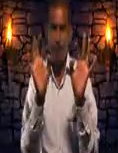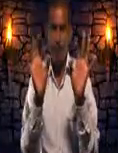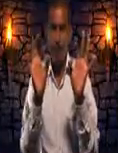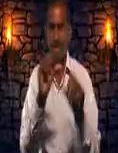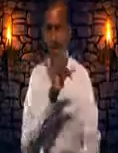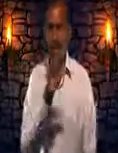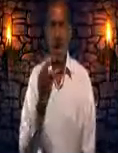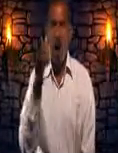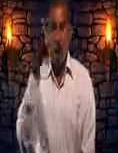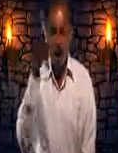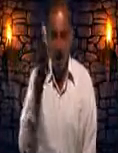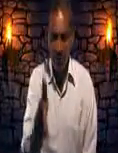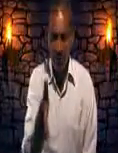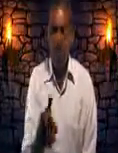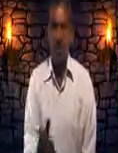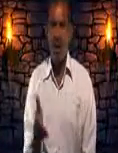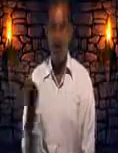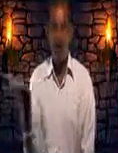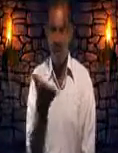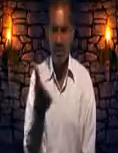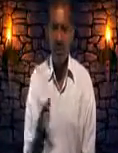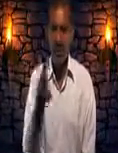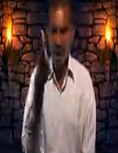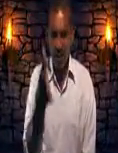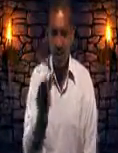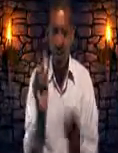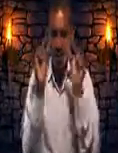வசனம் 10. அப்பொழுது அவர்கள் அவனை நோக்கி,